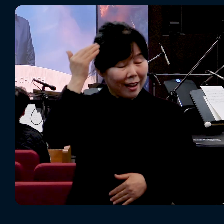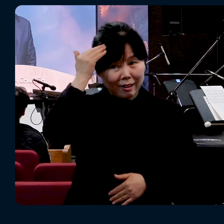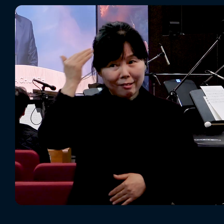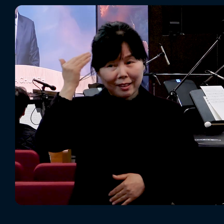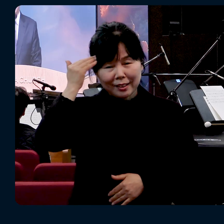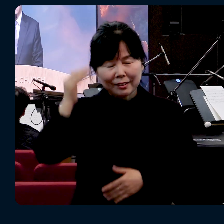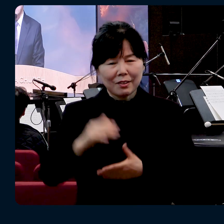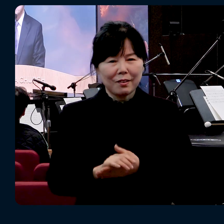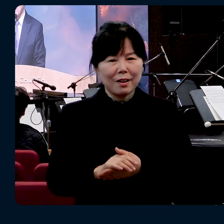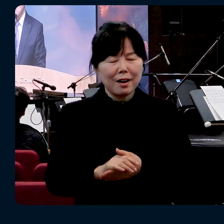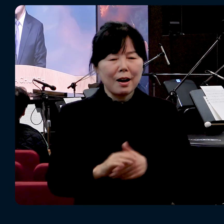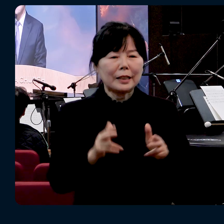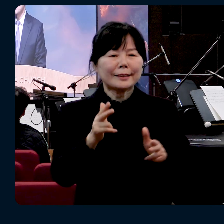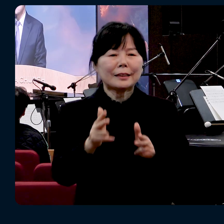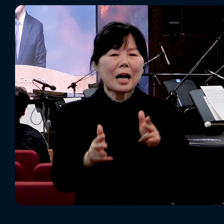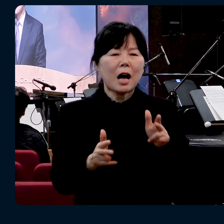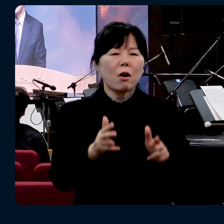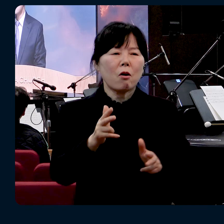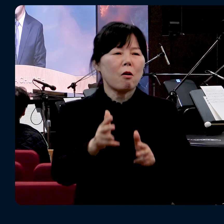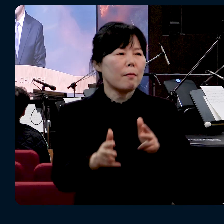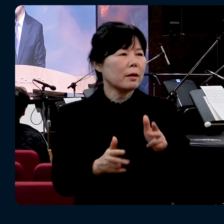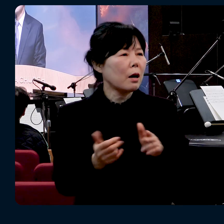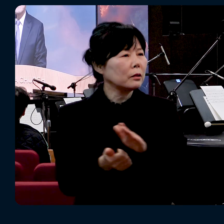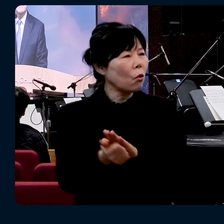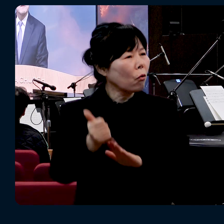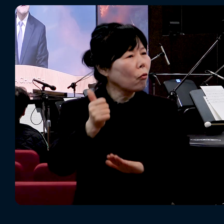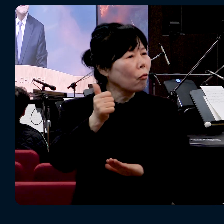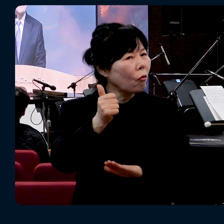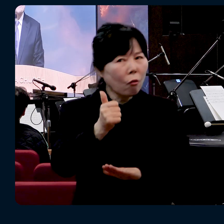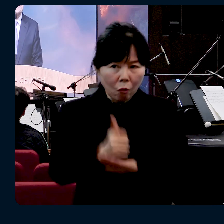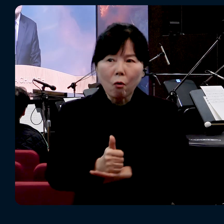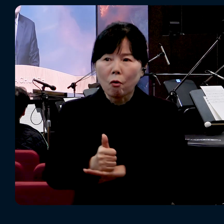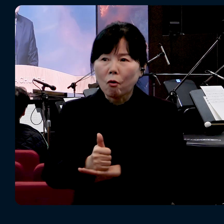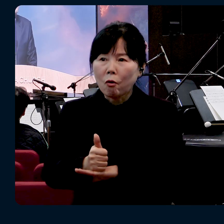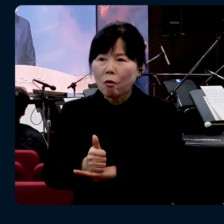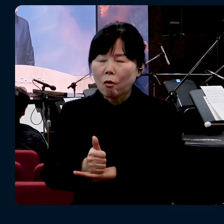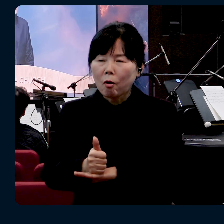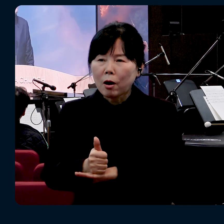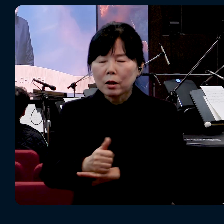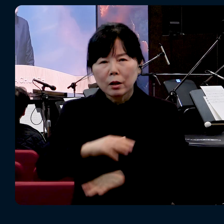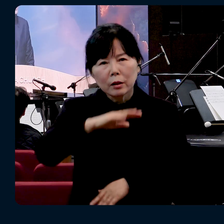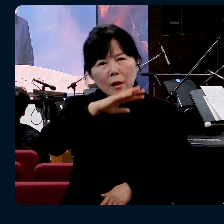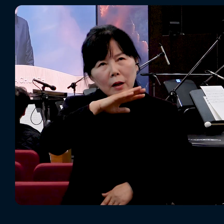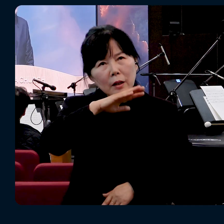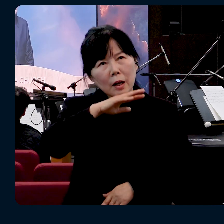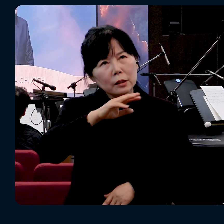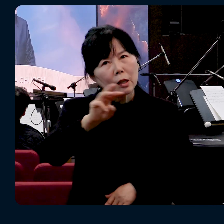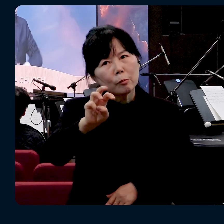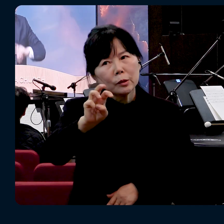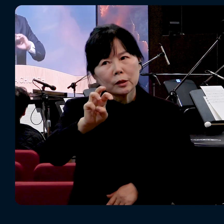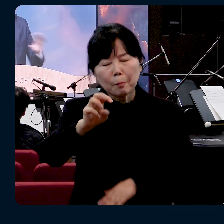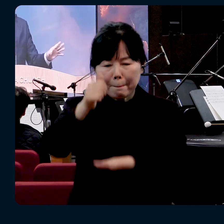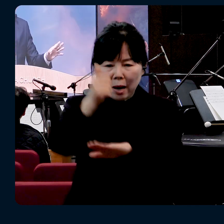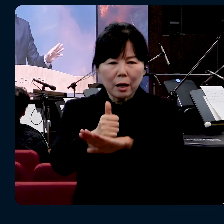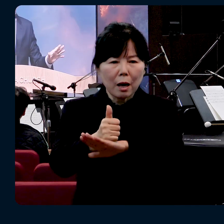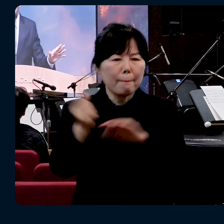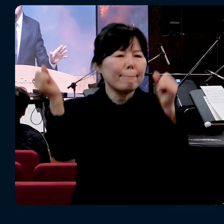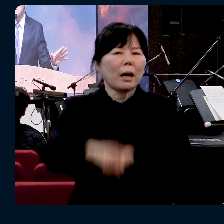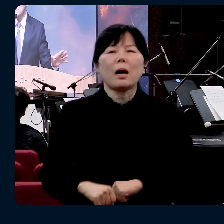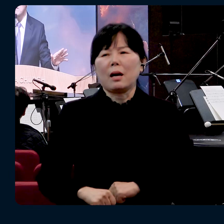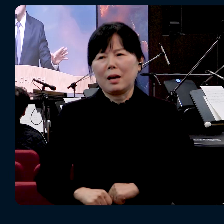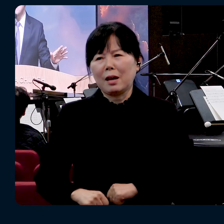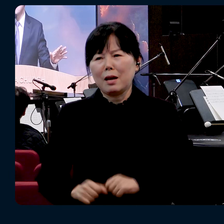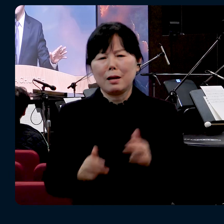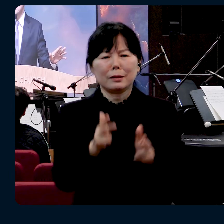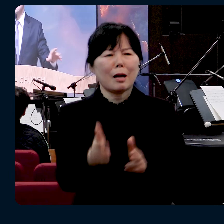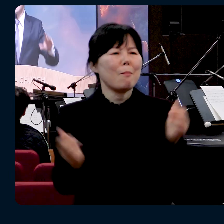한국에서 일찍부터 사업을 해가지고 나름 좀 성공을 했다는 거예요. 그러다가 30대 말에 완전히